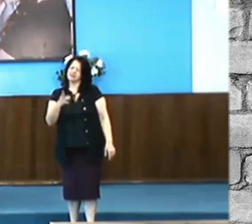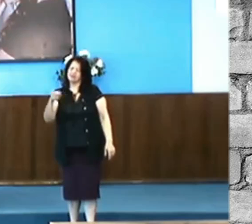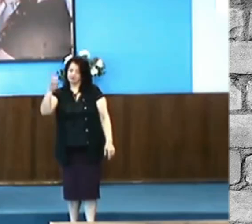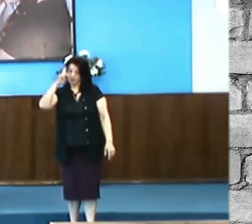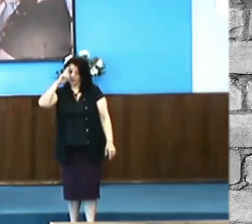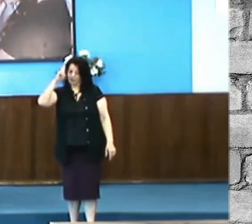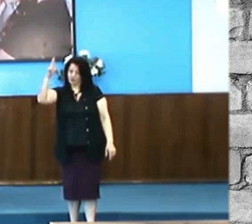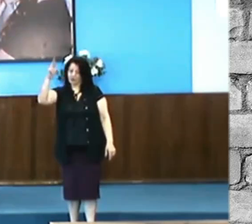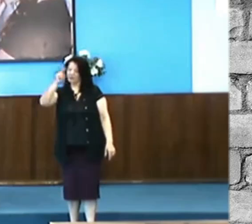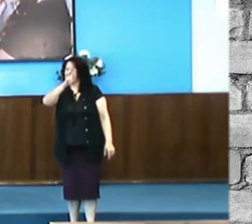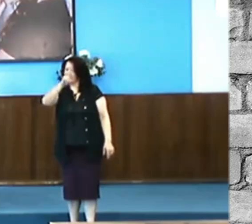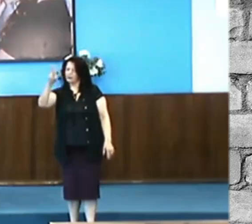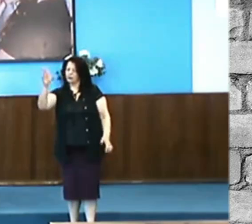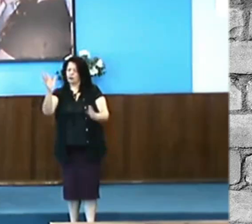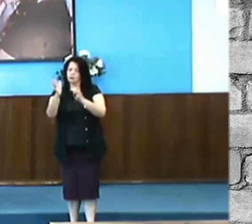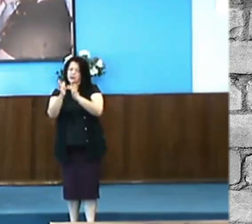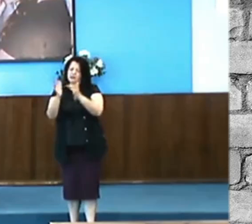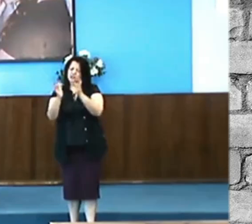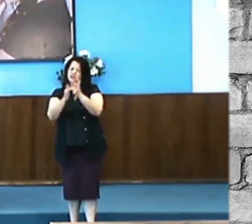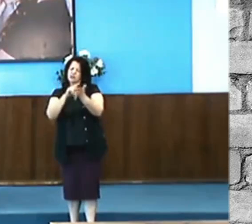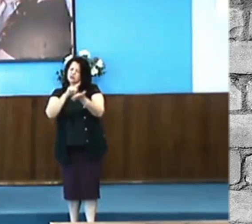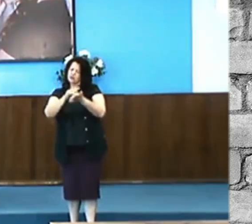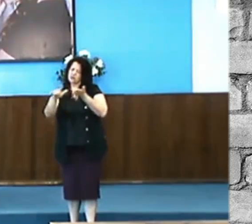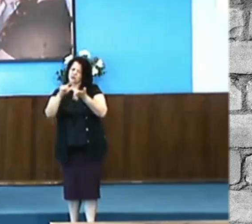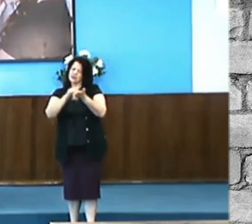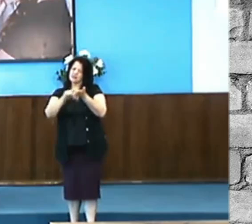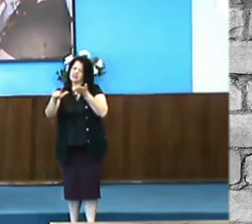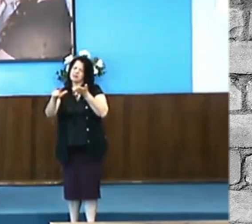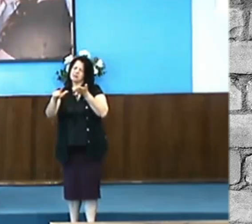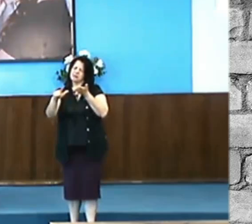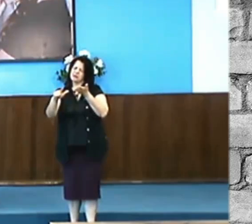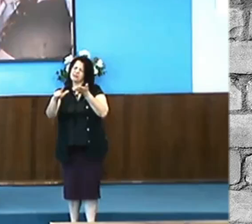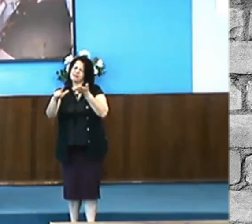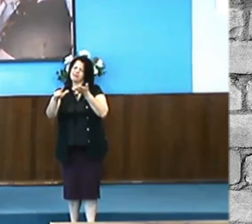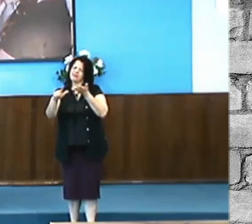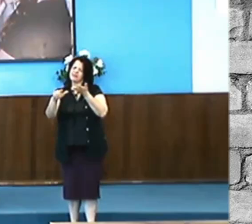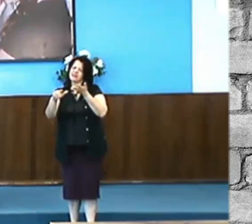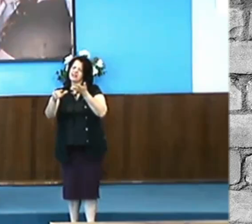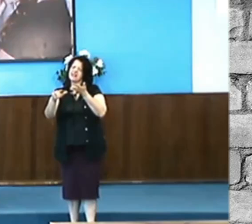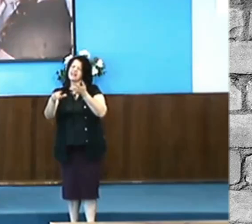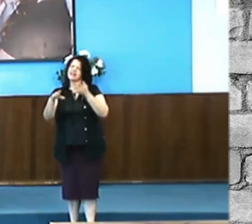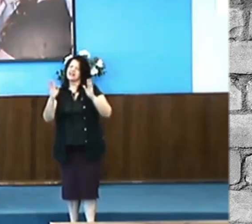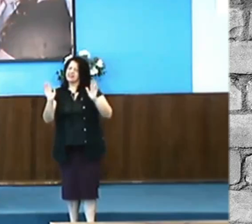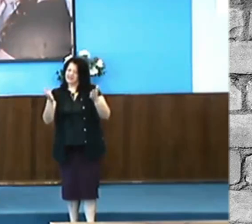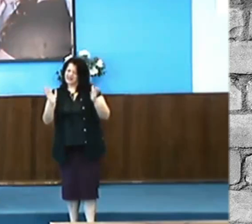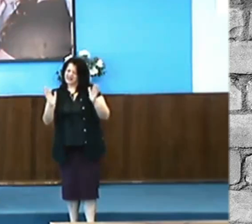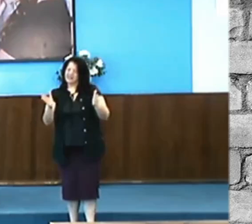Senhor mesmo, em nome de Jesus, nos purifique também. Que seja um momento em que